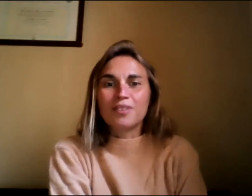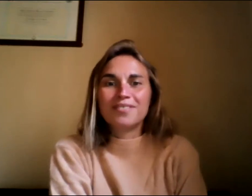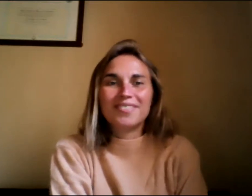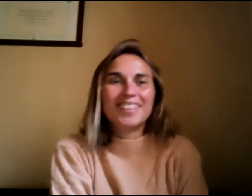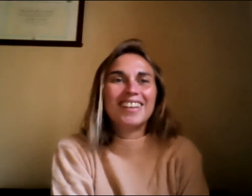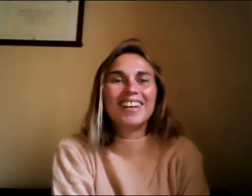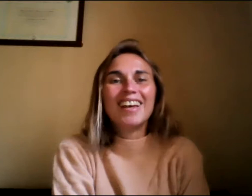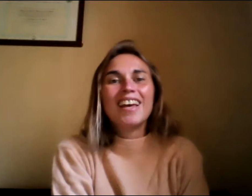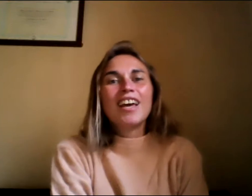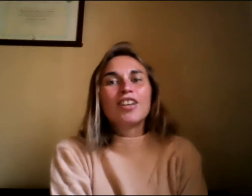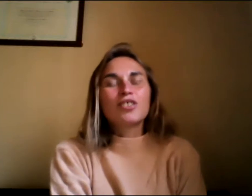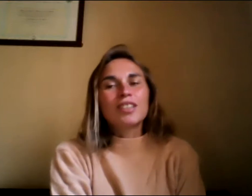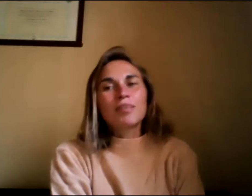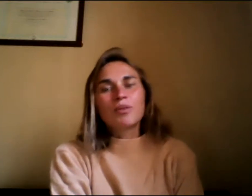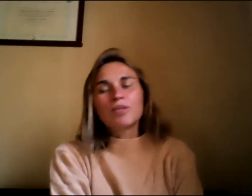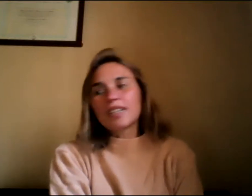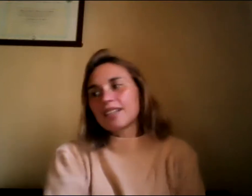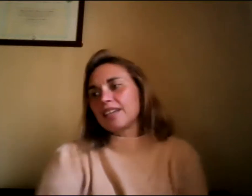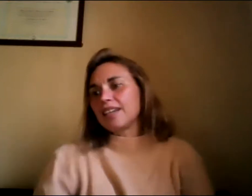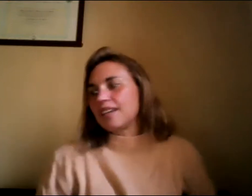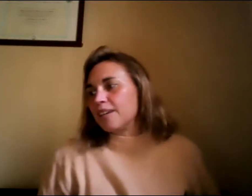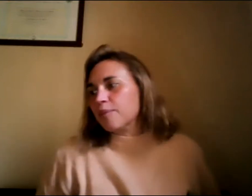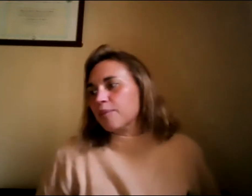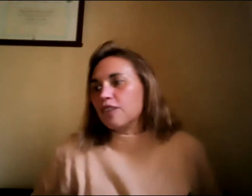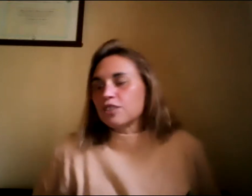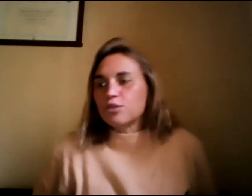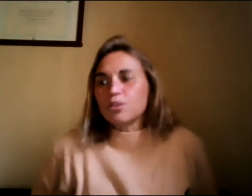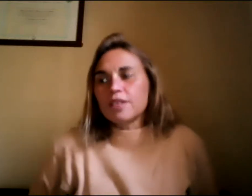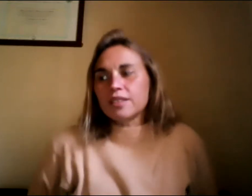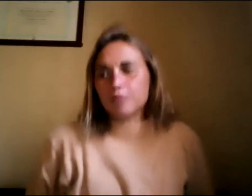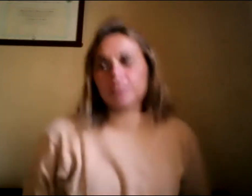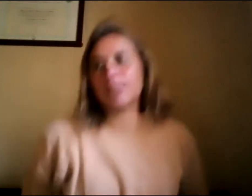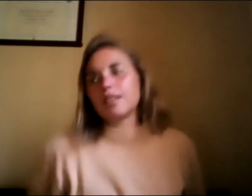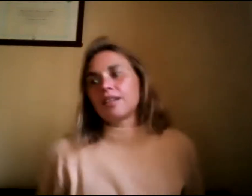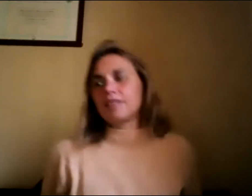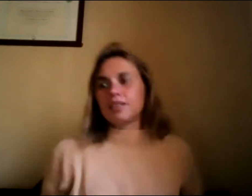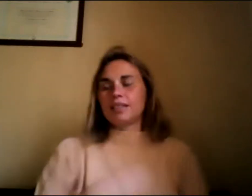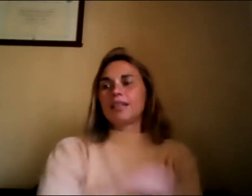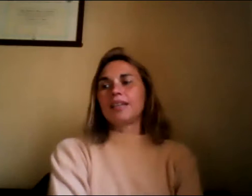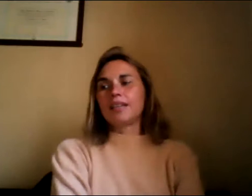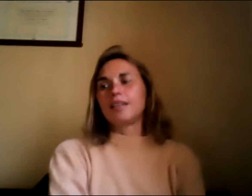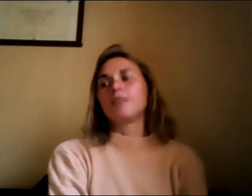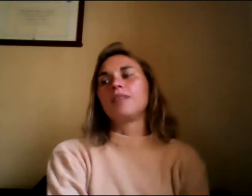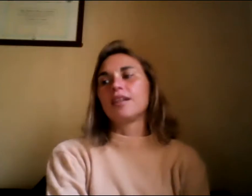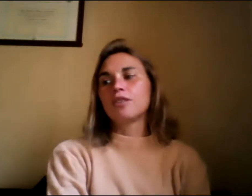Siempre da un poco de corte al principio. Yo os quería preguntar, en los estudios que habéis,